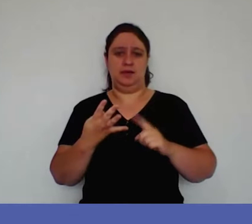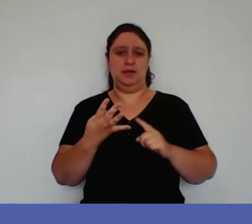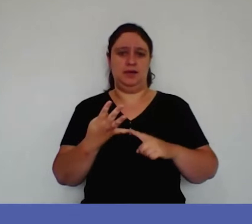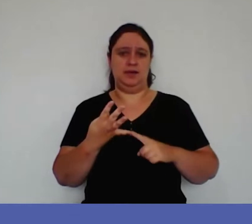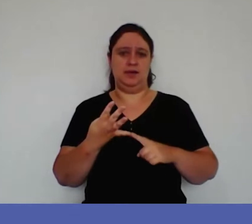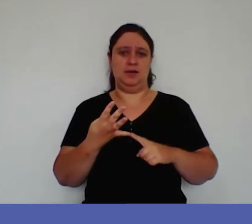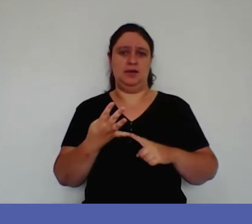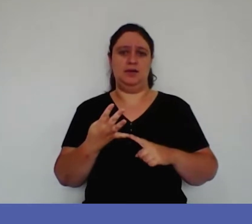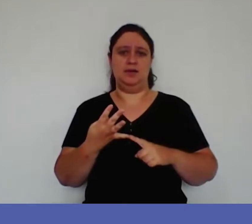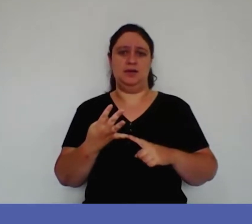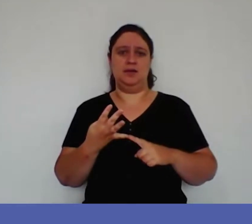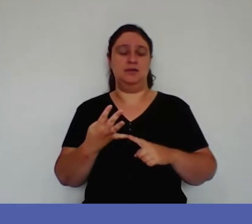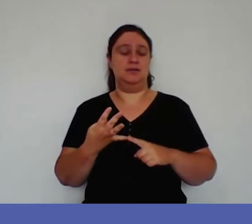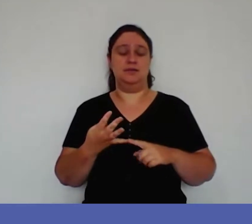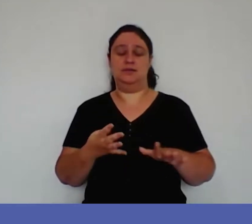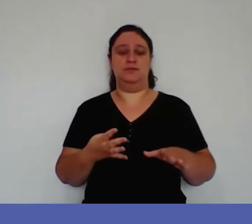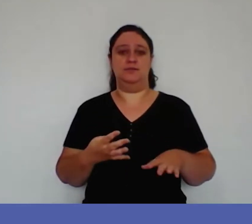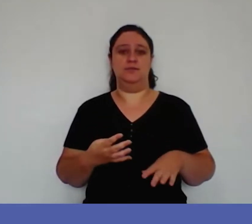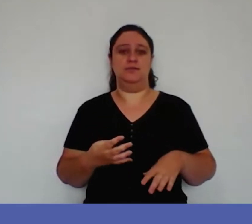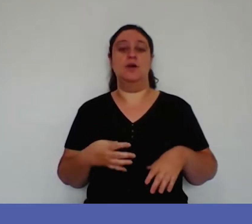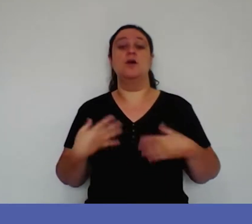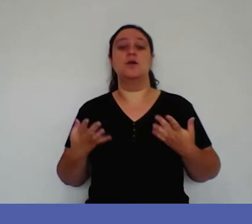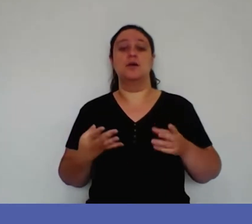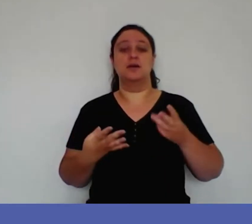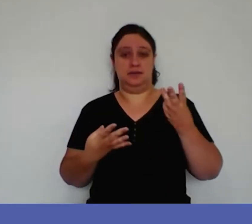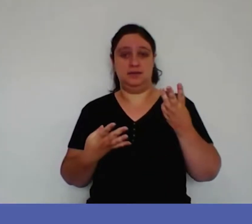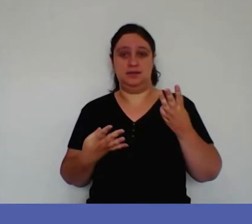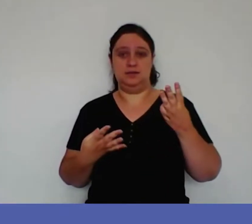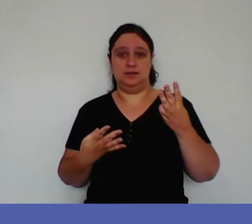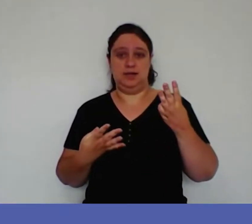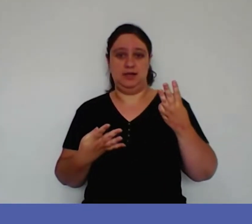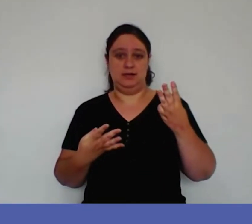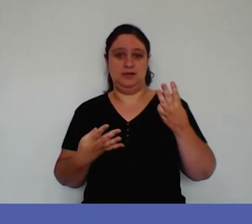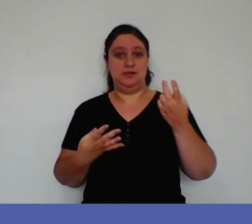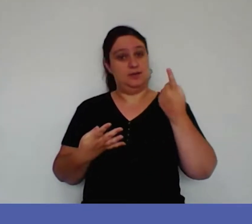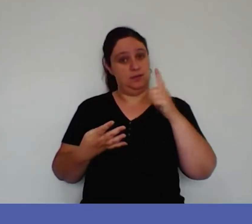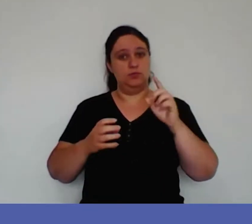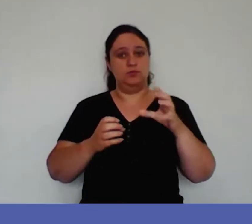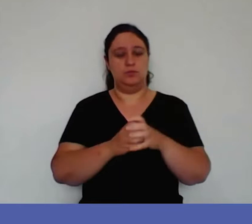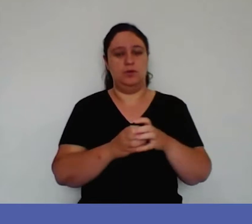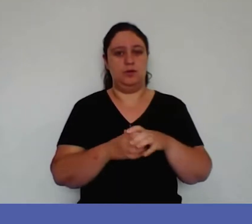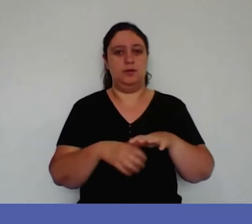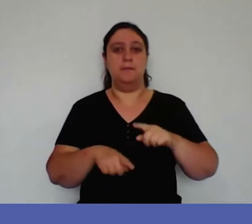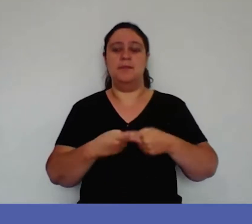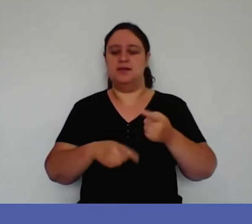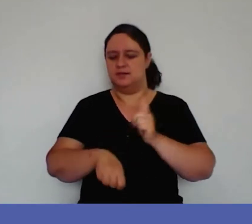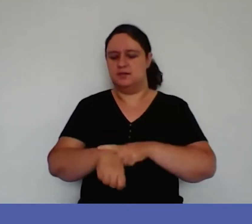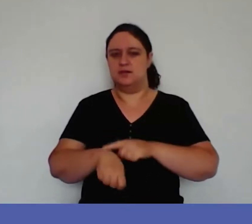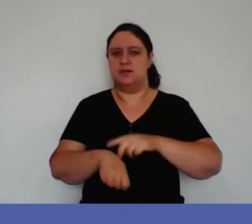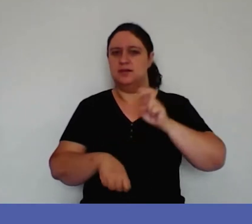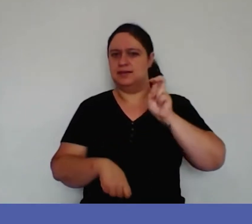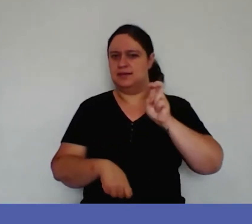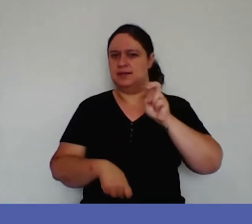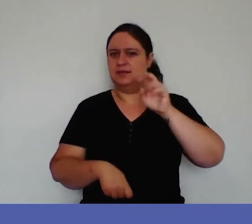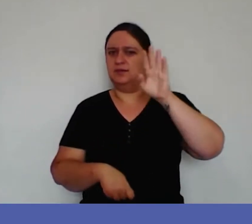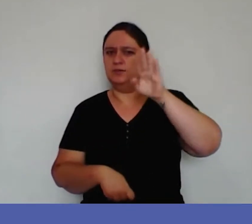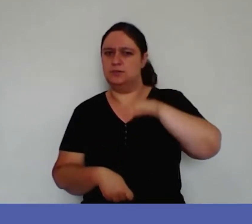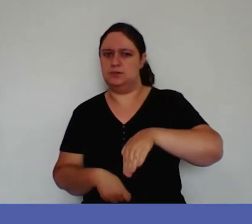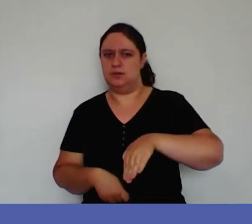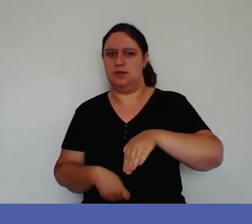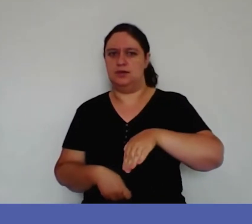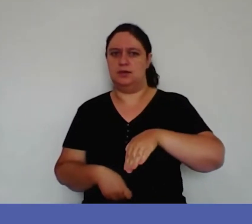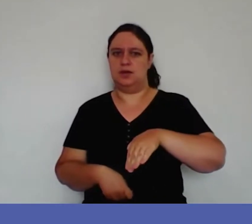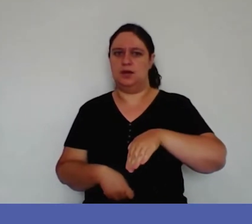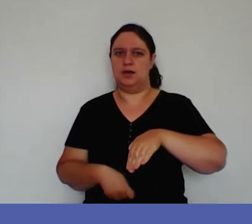da tarde, a jornada terminaria às 6. Às 5 horas da tarde, o dono da vinha chamou mais um